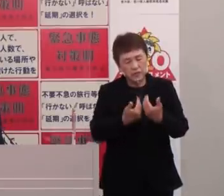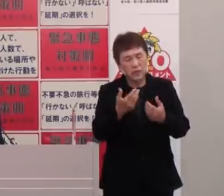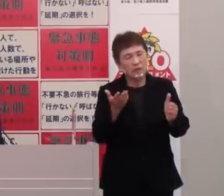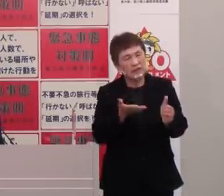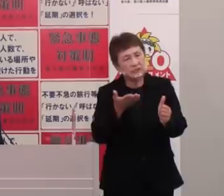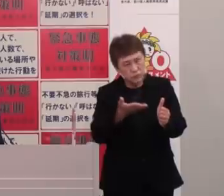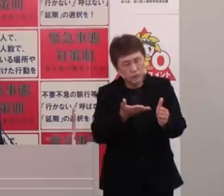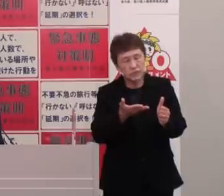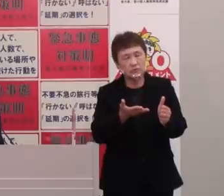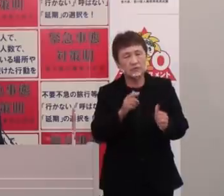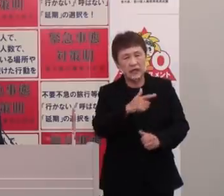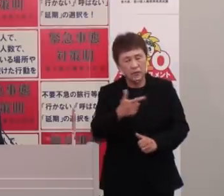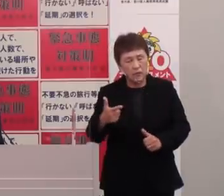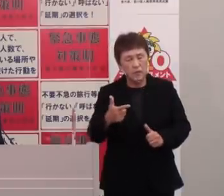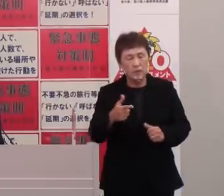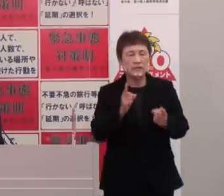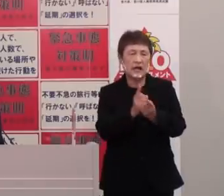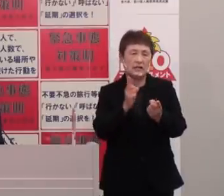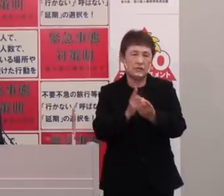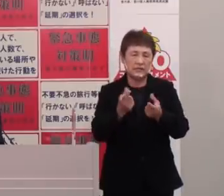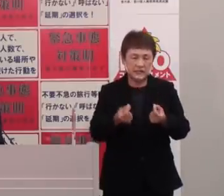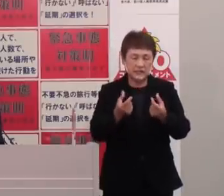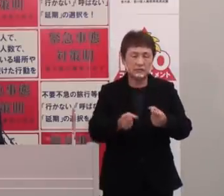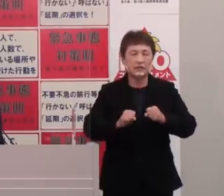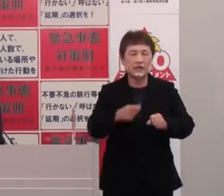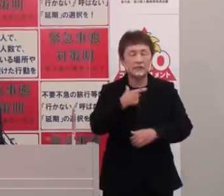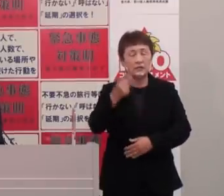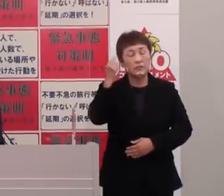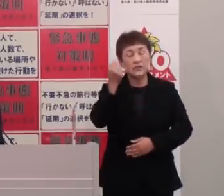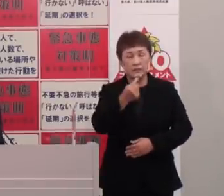応してまいりたいと考えています。